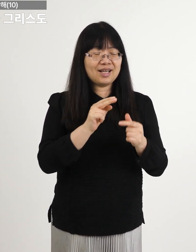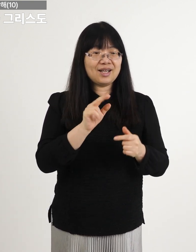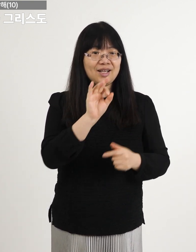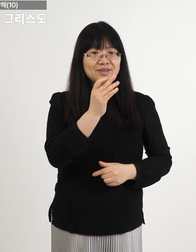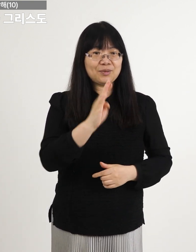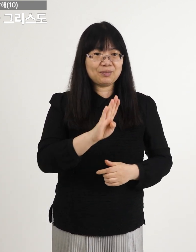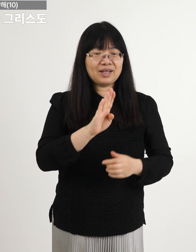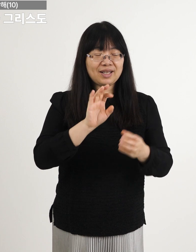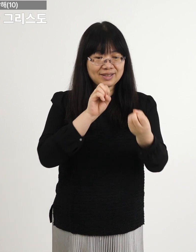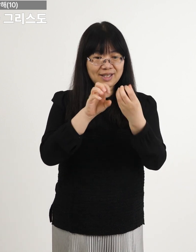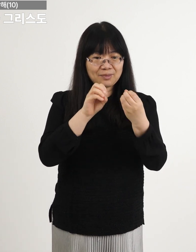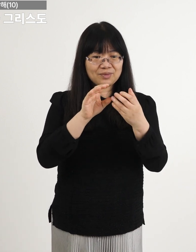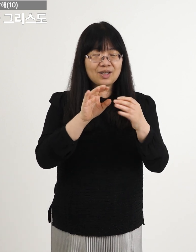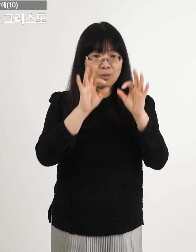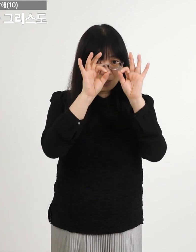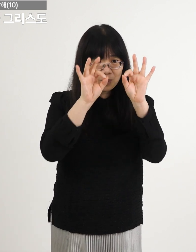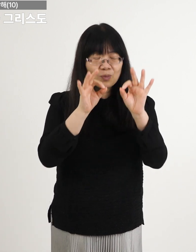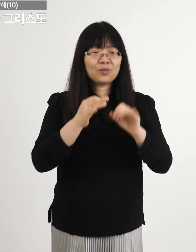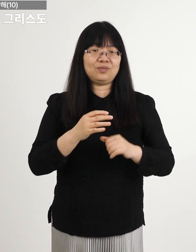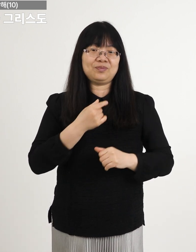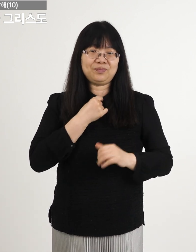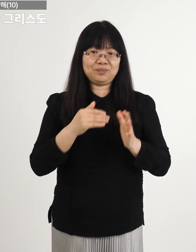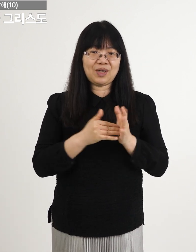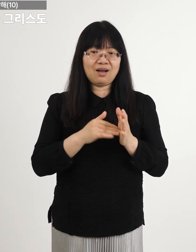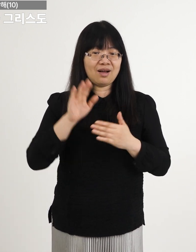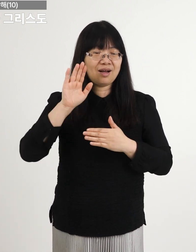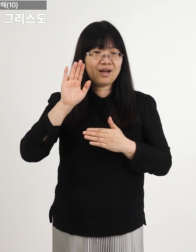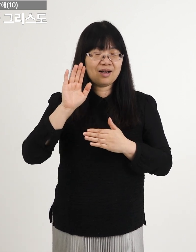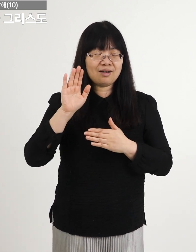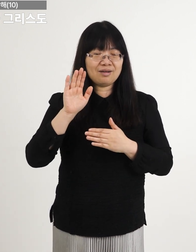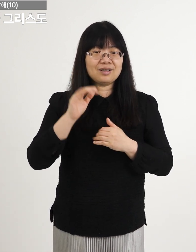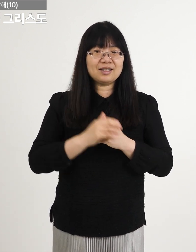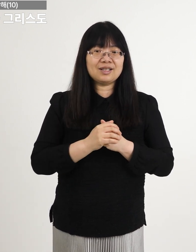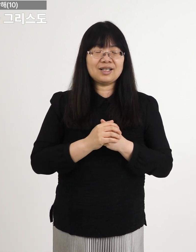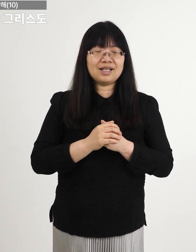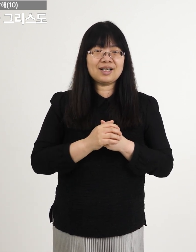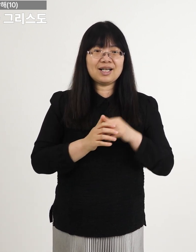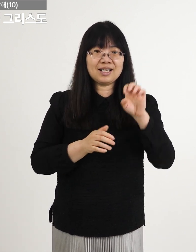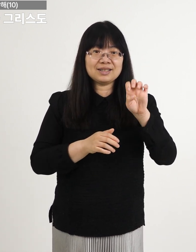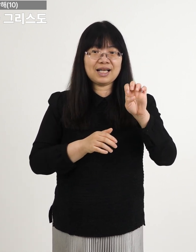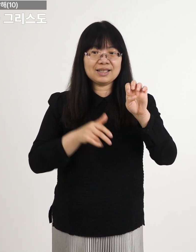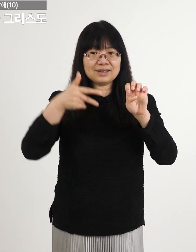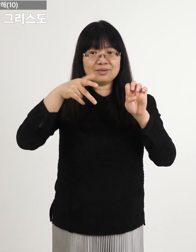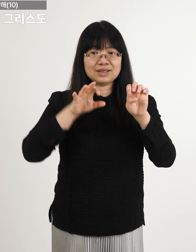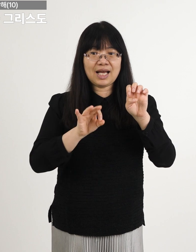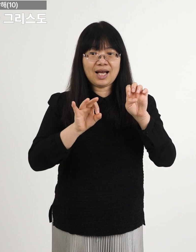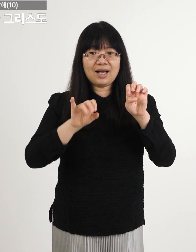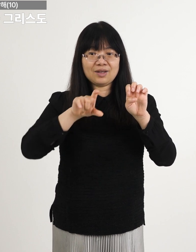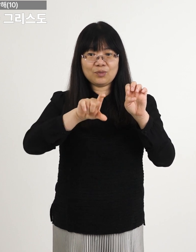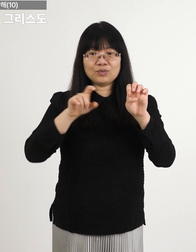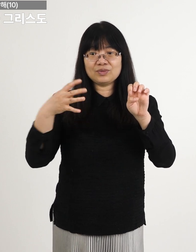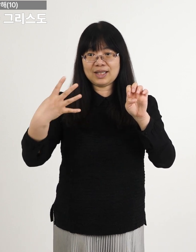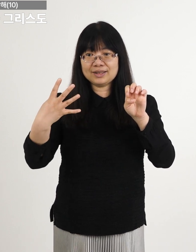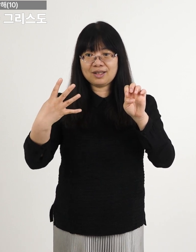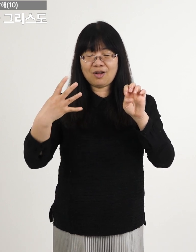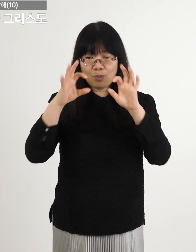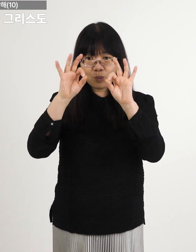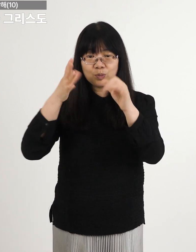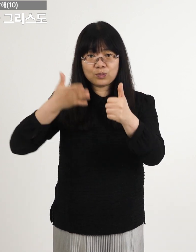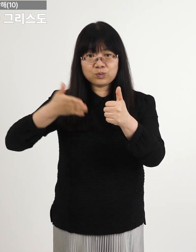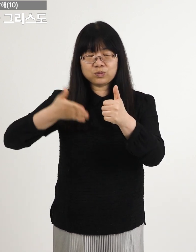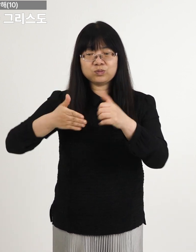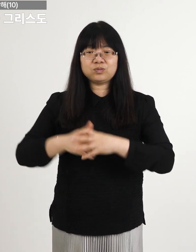대답을 살펴보도록 하겠습니다. 앞으로 넘겨서 40장 4절을 좀 보세요.